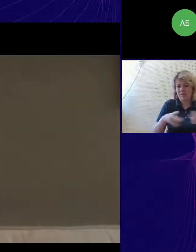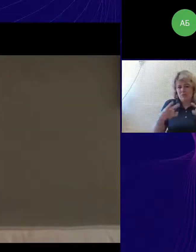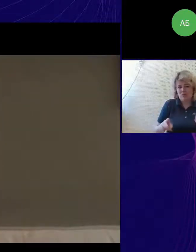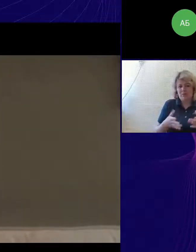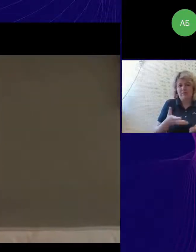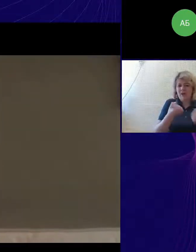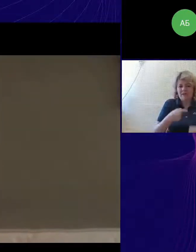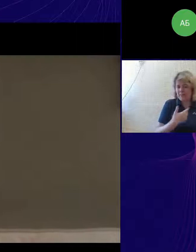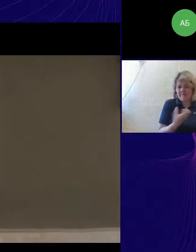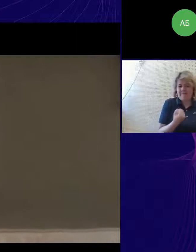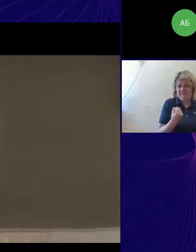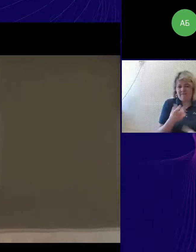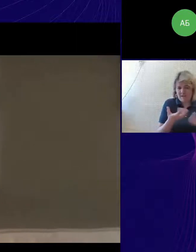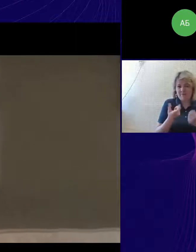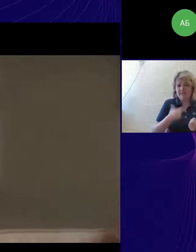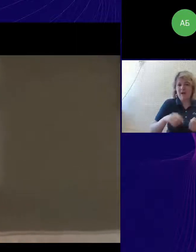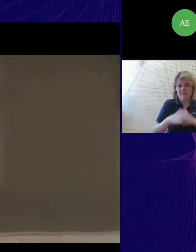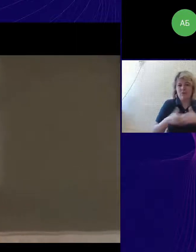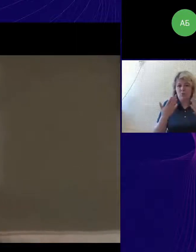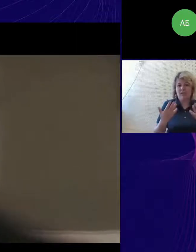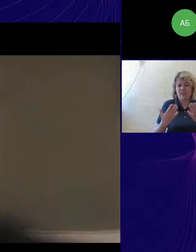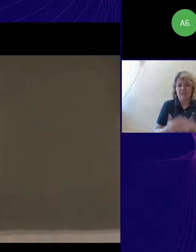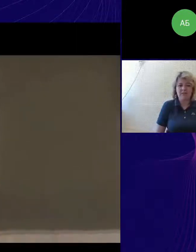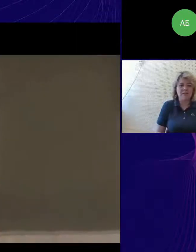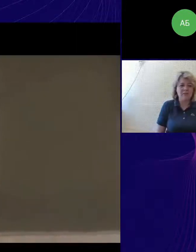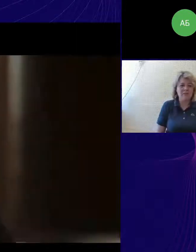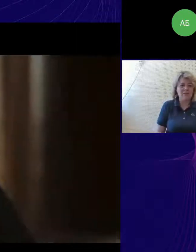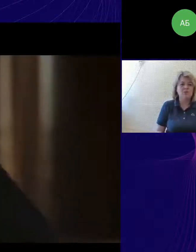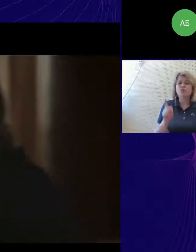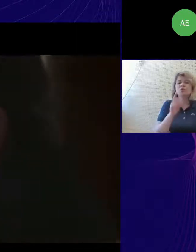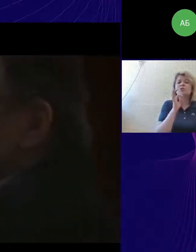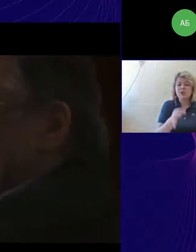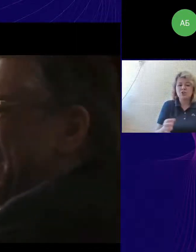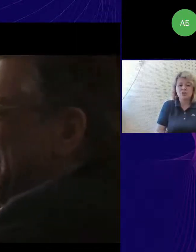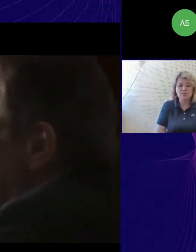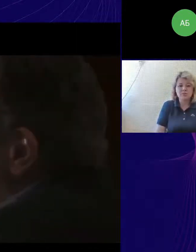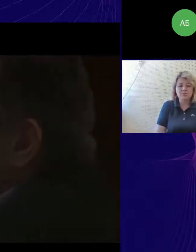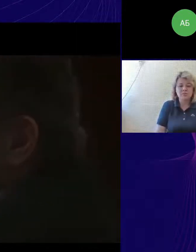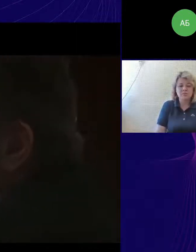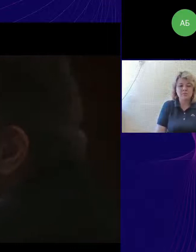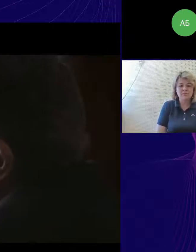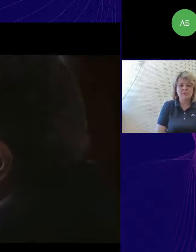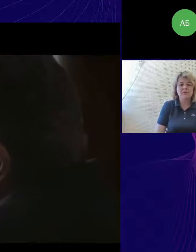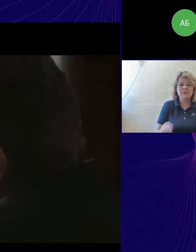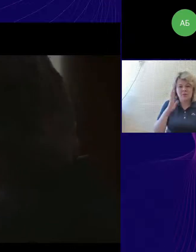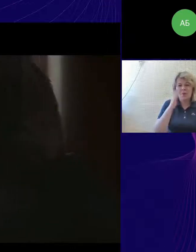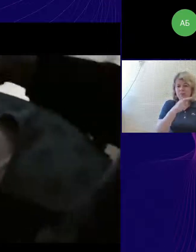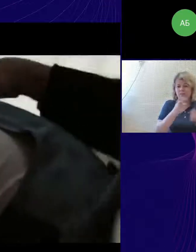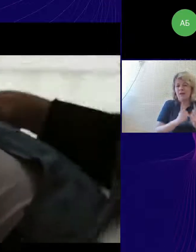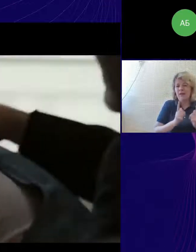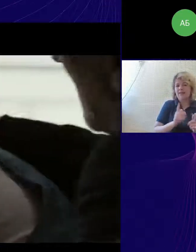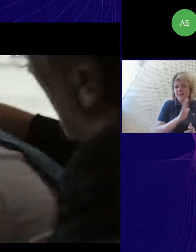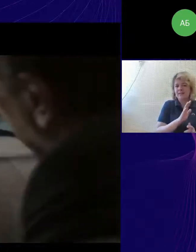руки. Что скажешь? Он согласится, он в норме. С ним будет все в порядке, он просто переутомился. Я обо